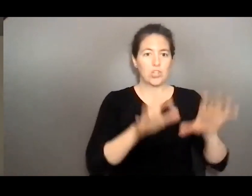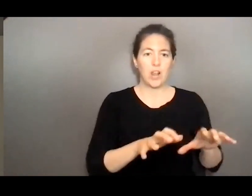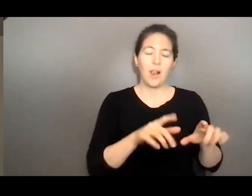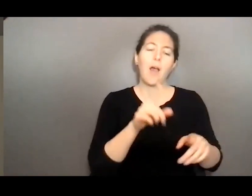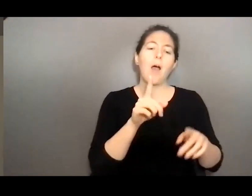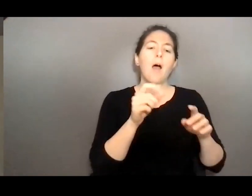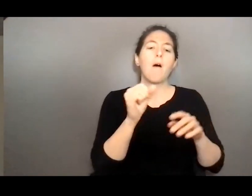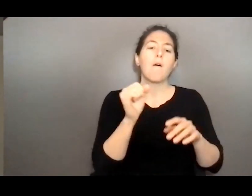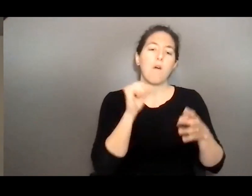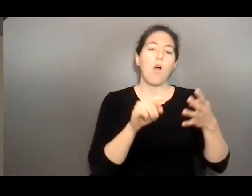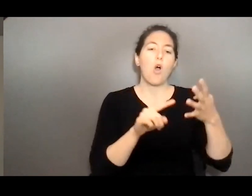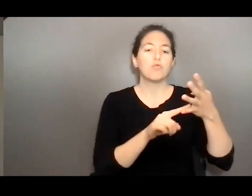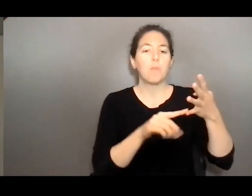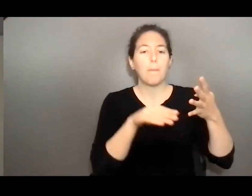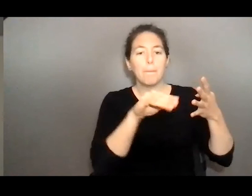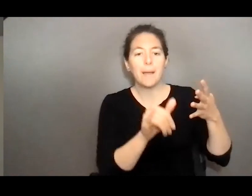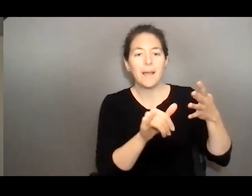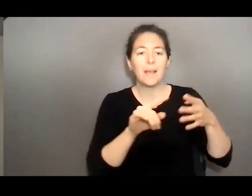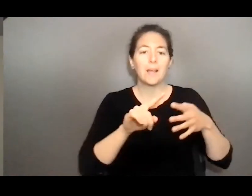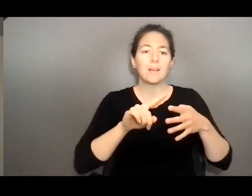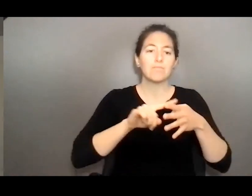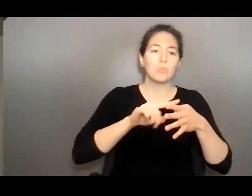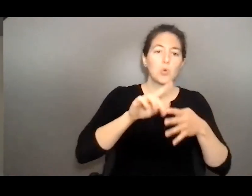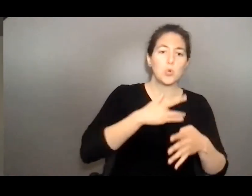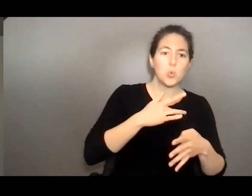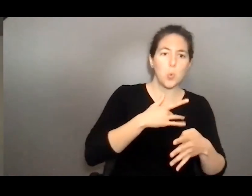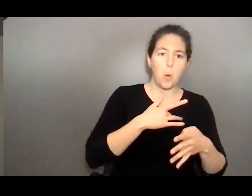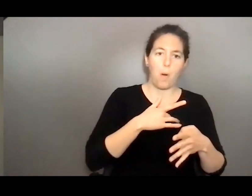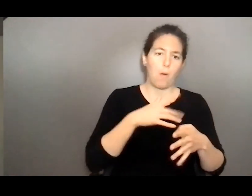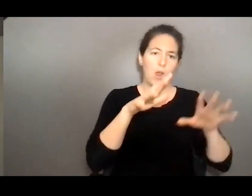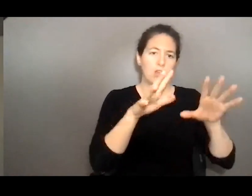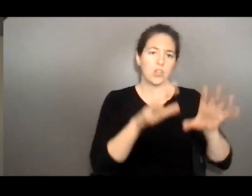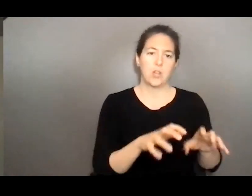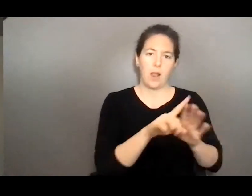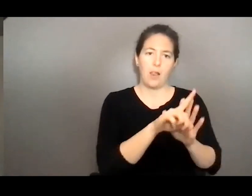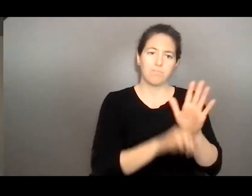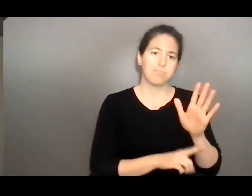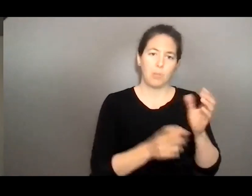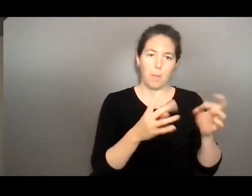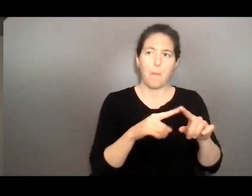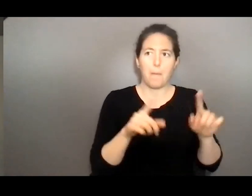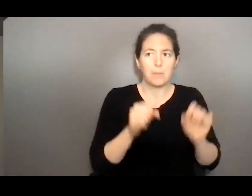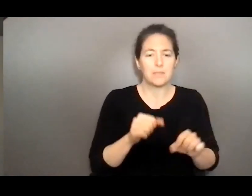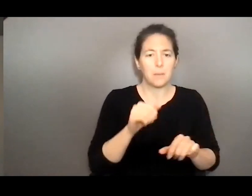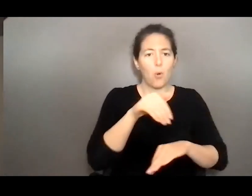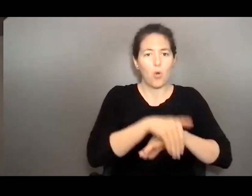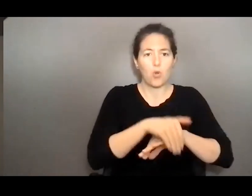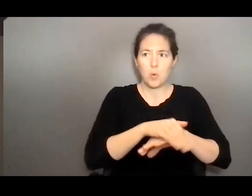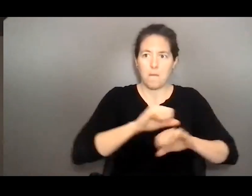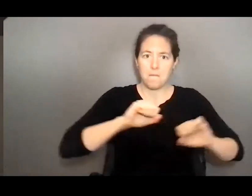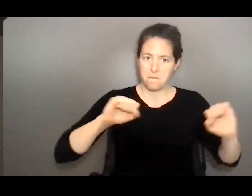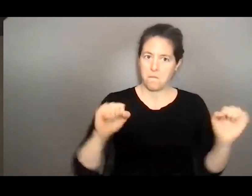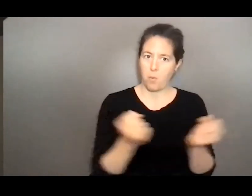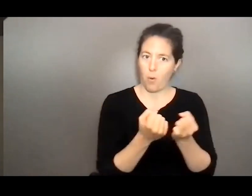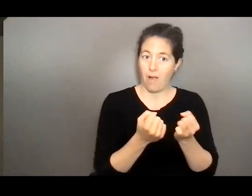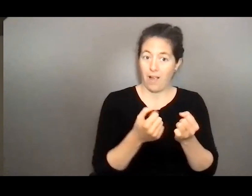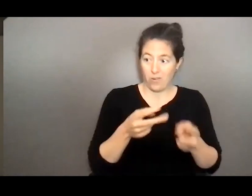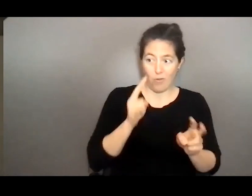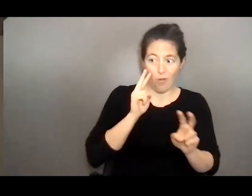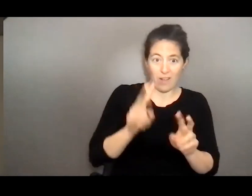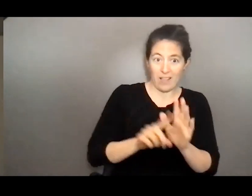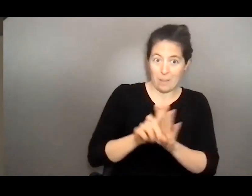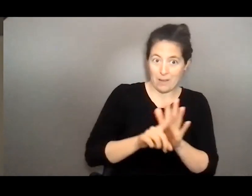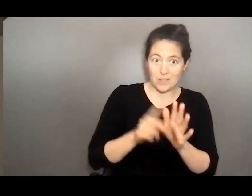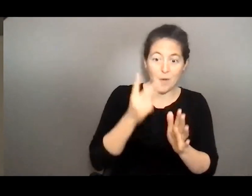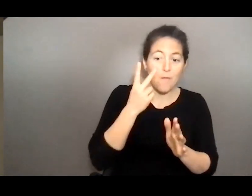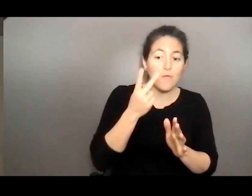fini, les gels, mais on pourrait avoir une soirée très froide. Donc, nous, pour notre région, on a regardé la température et il va y avoir une soirée